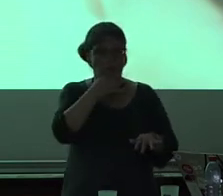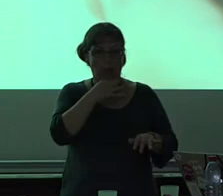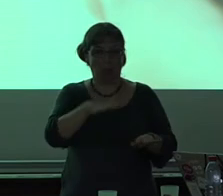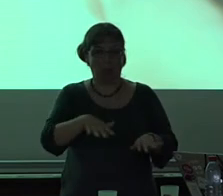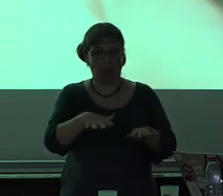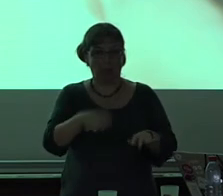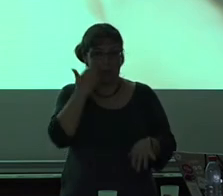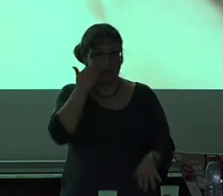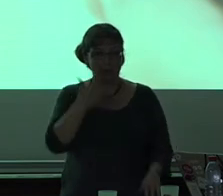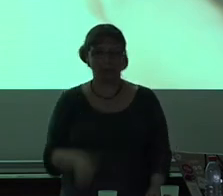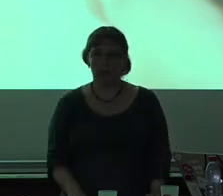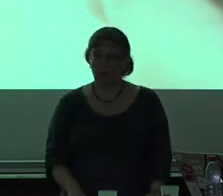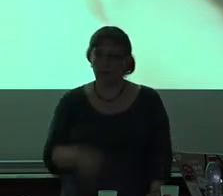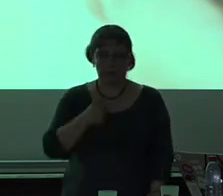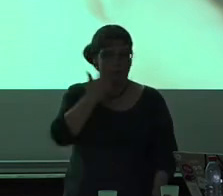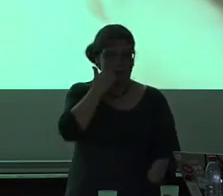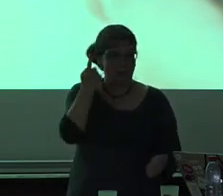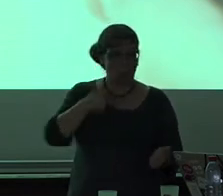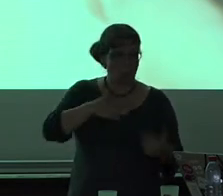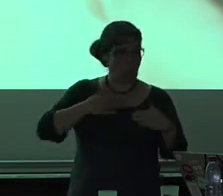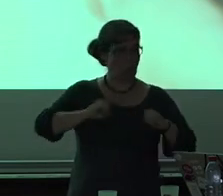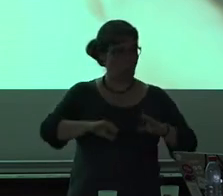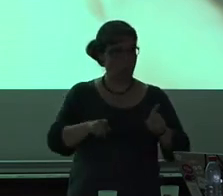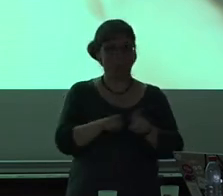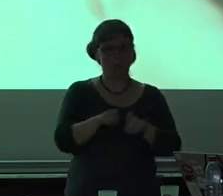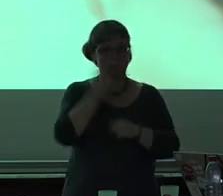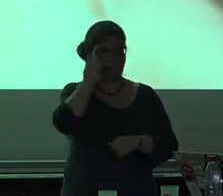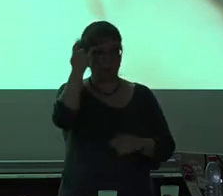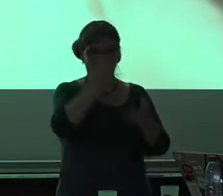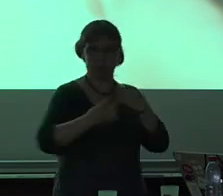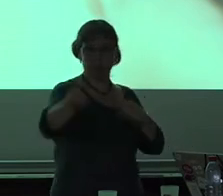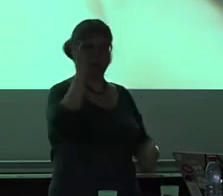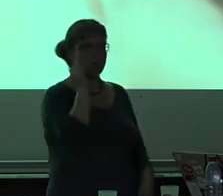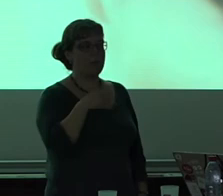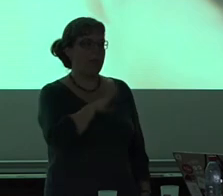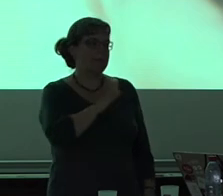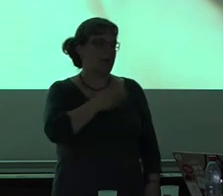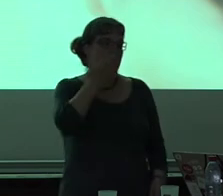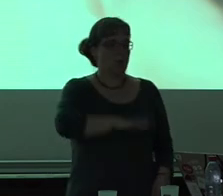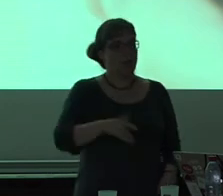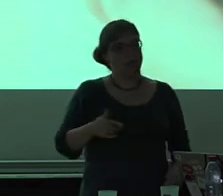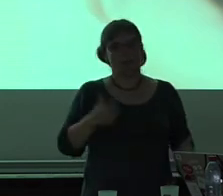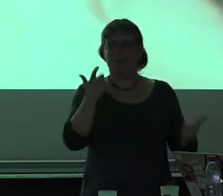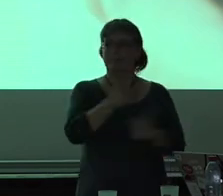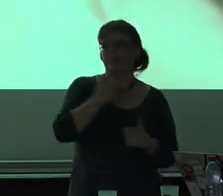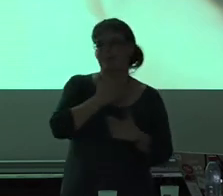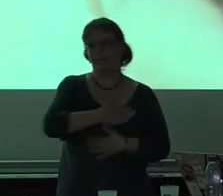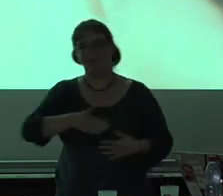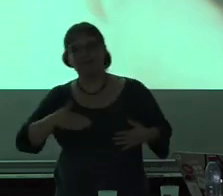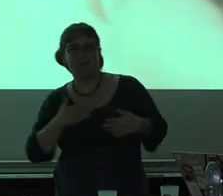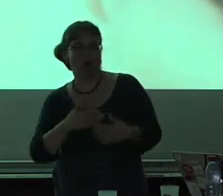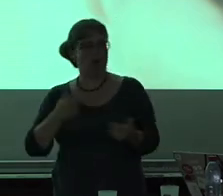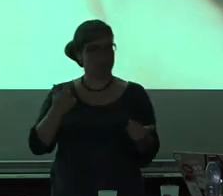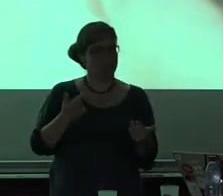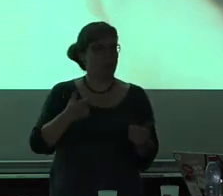vous allez passer un mauvais moment à vous relire. Donc autant faire quelque chose de drôle, autant prendre des exemples qui vous parlent et qui parlent à tout le monde.